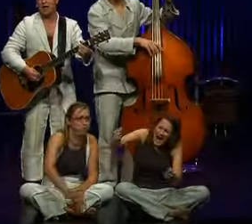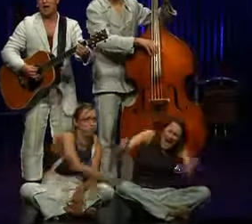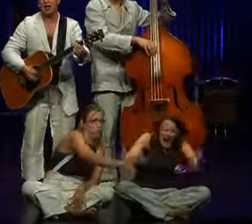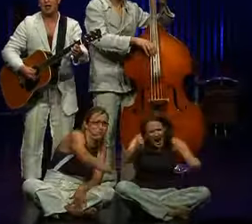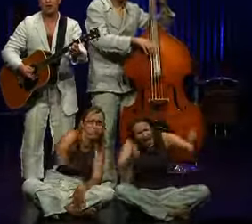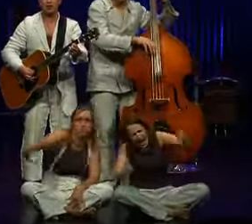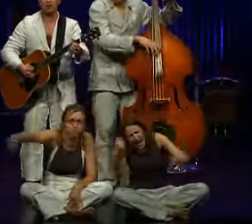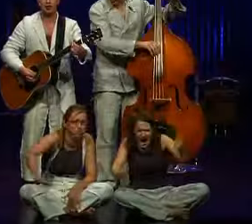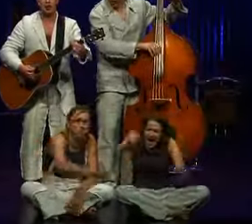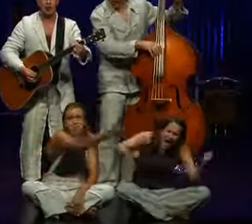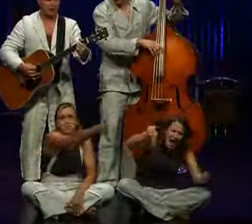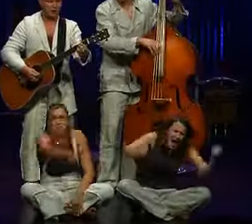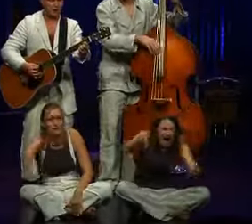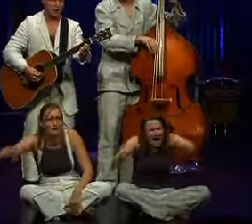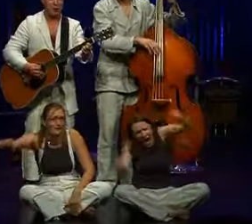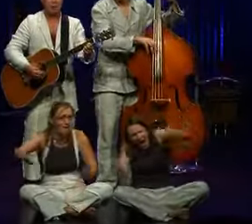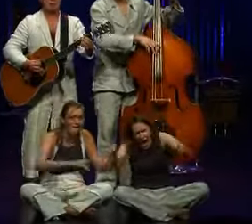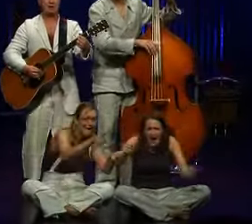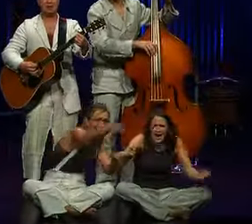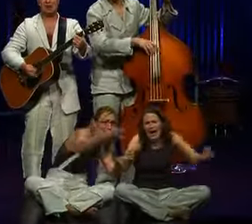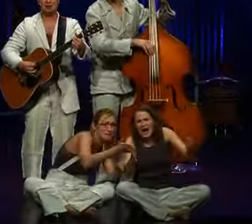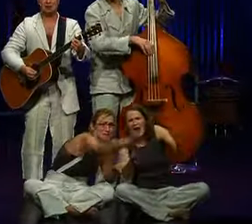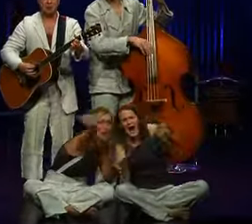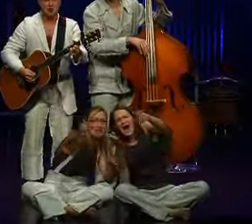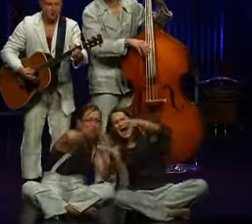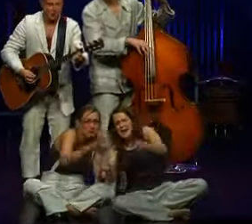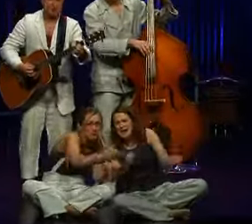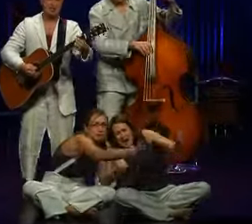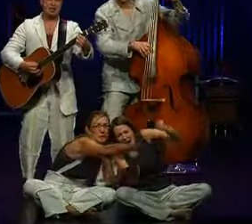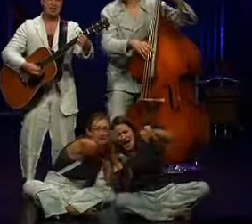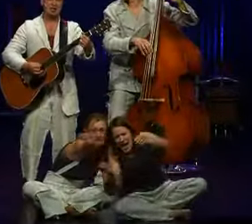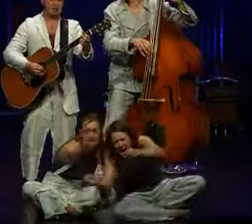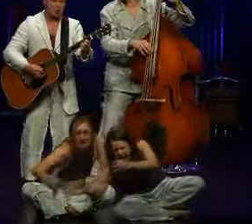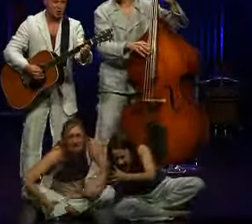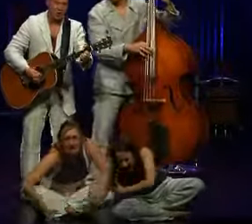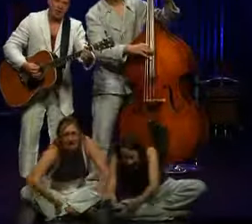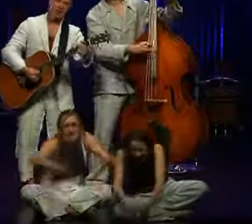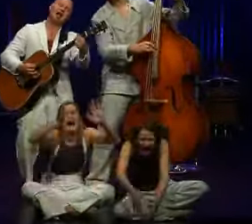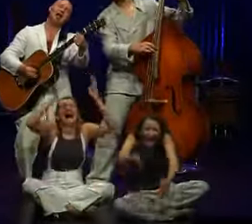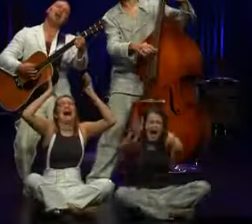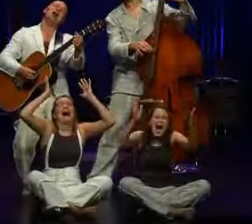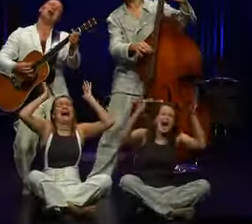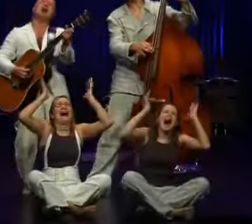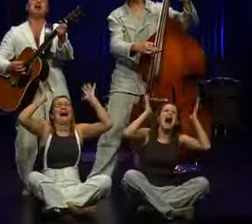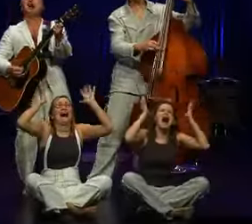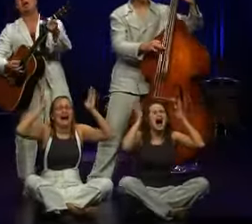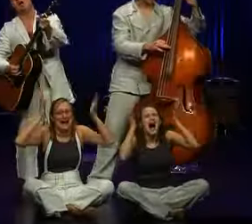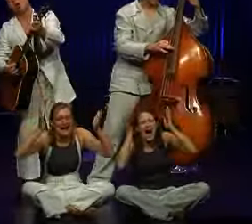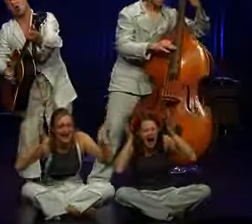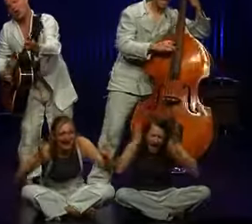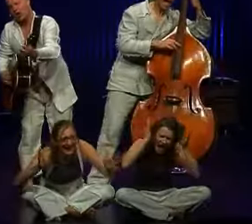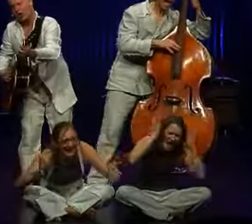weg alle controle. We vliegen uit de bocht, we vliegen uit de bocht. Ah,